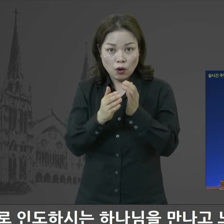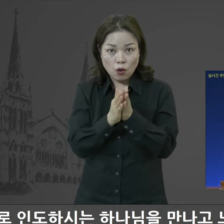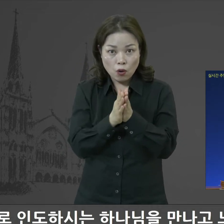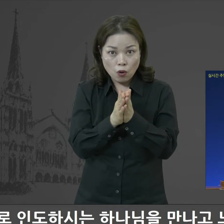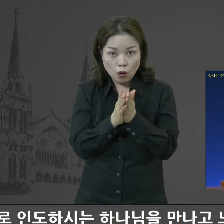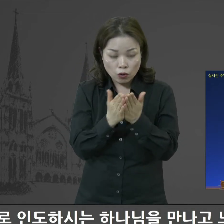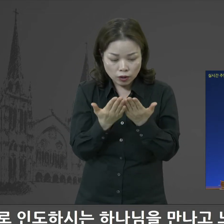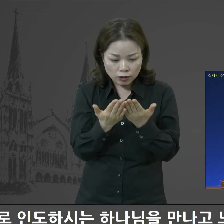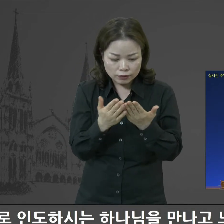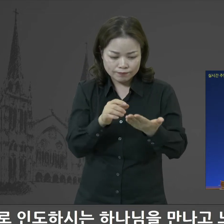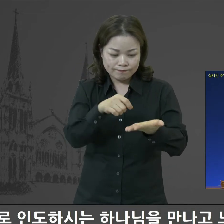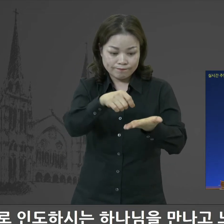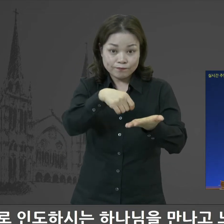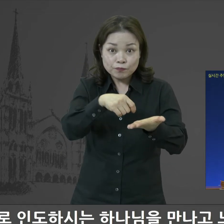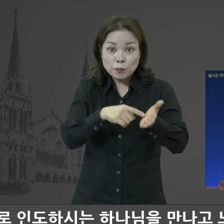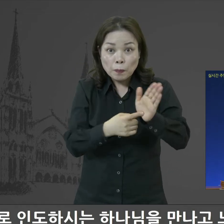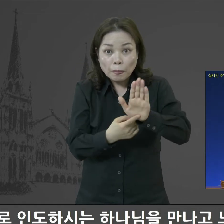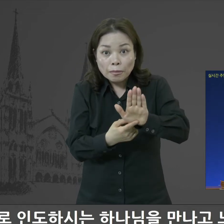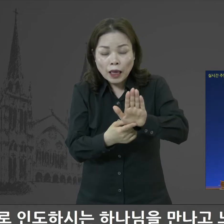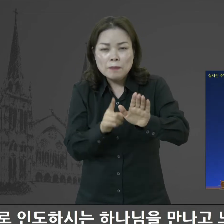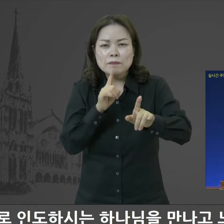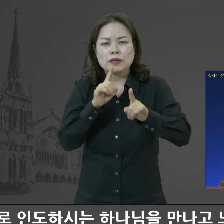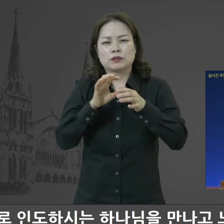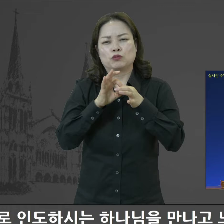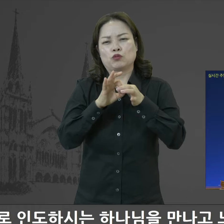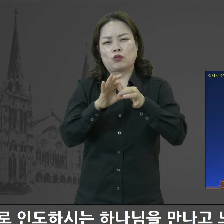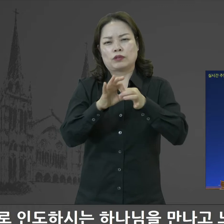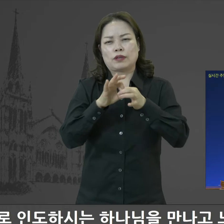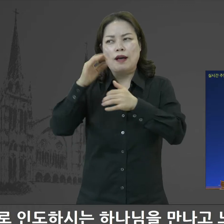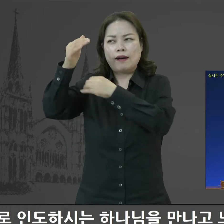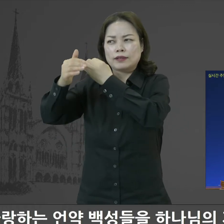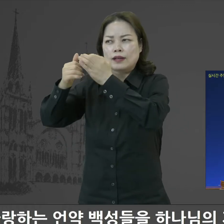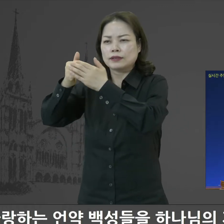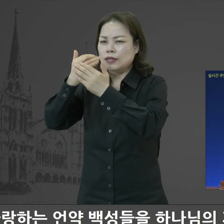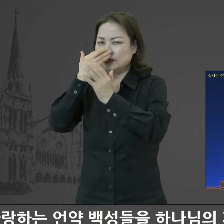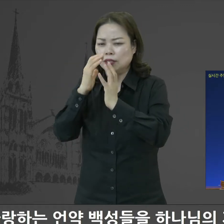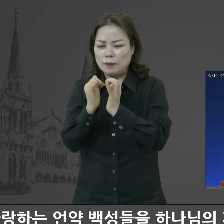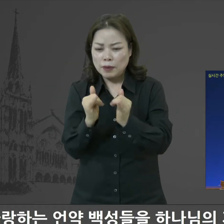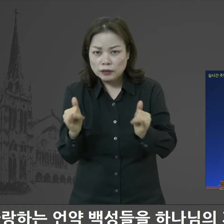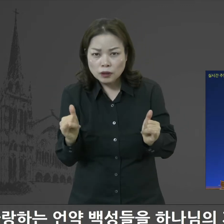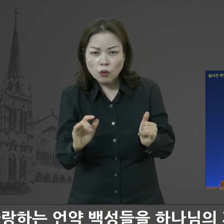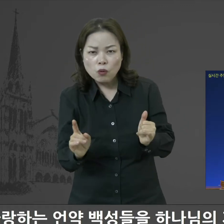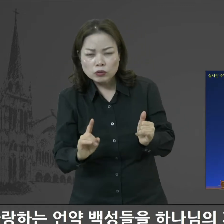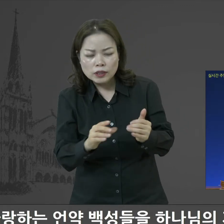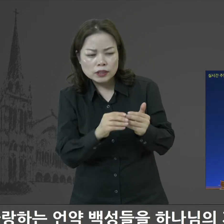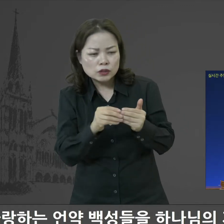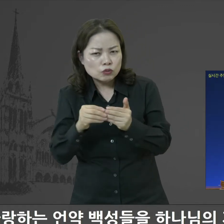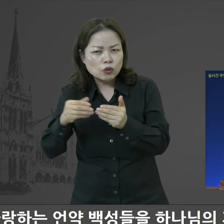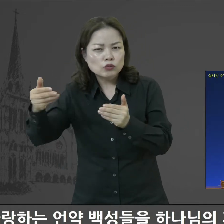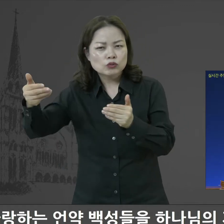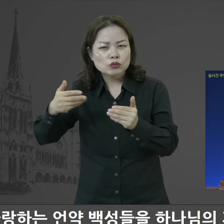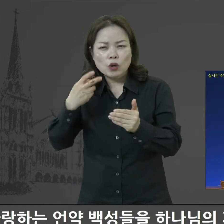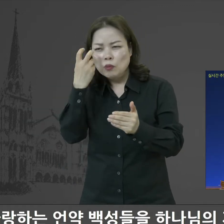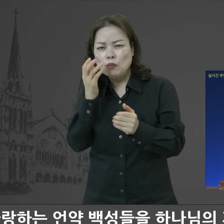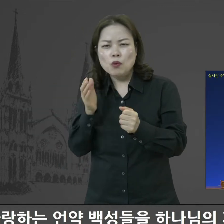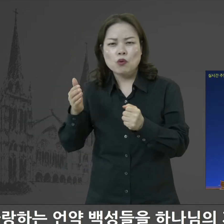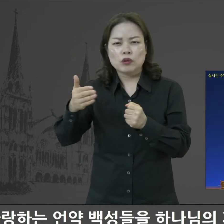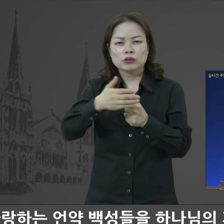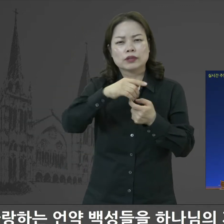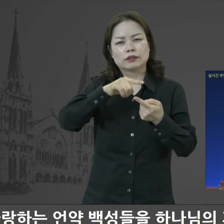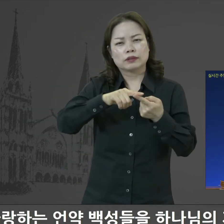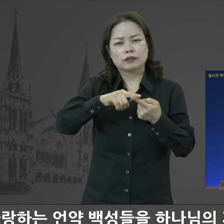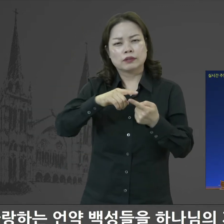우리에게 말씀합니다. 바라기는 이 말씀을 통해서 하나님께서 이스라엘 백성들을 어떻게 인도해 주셨고 보호해 주셨는지를